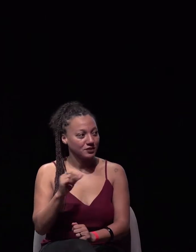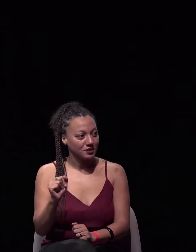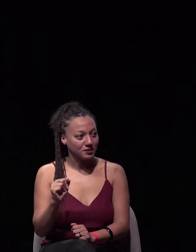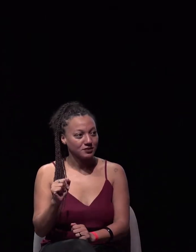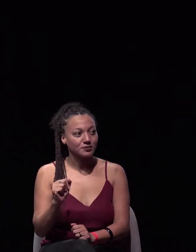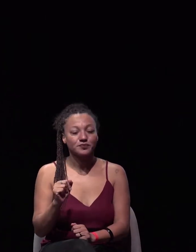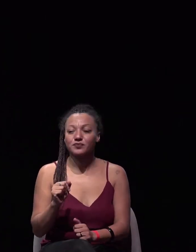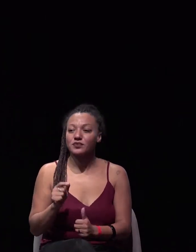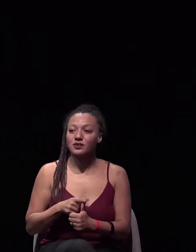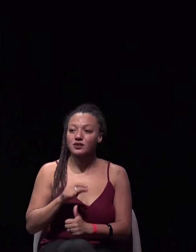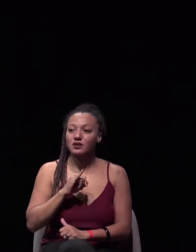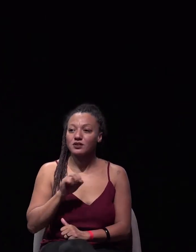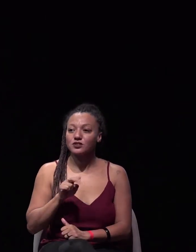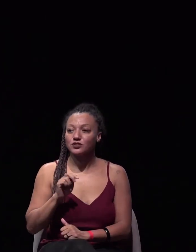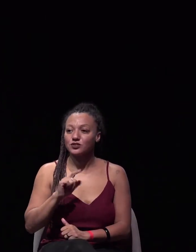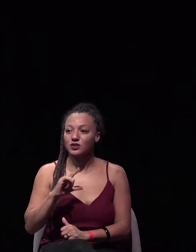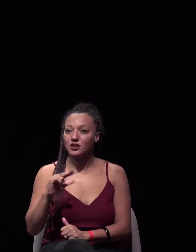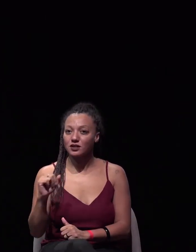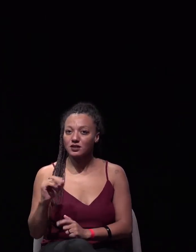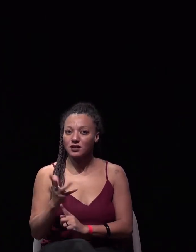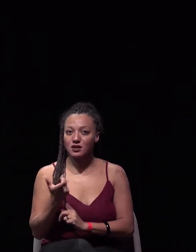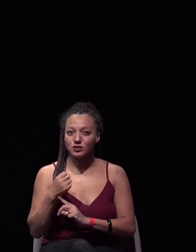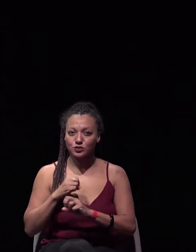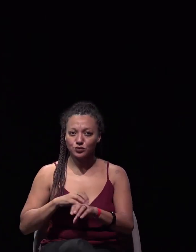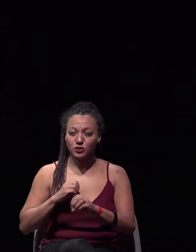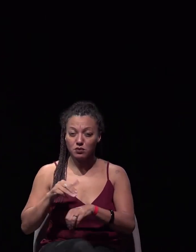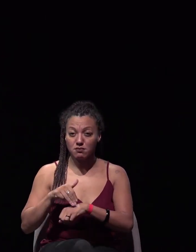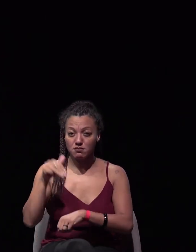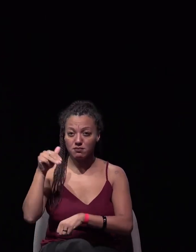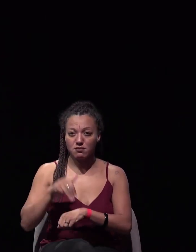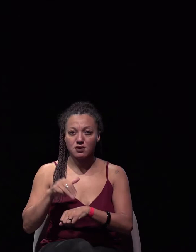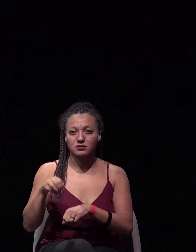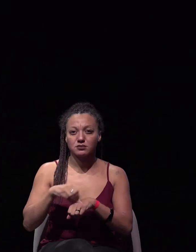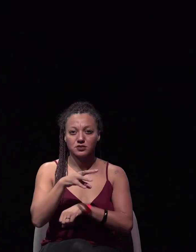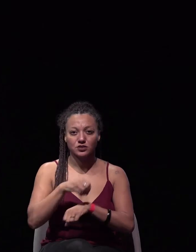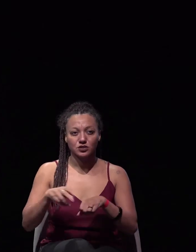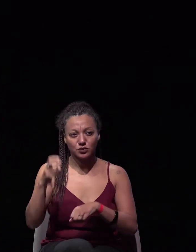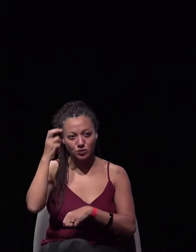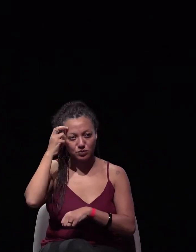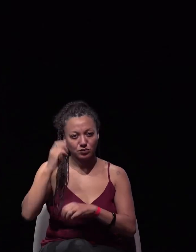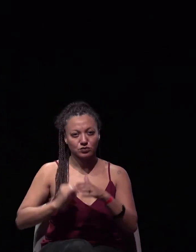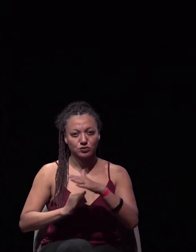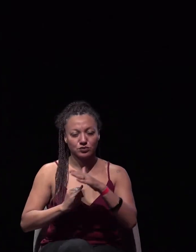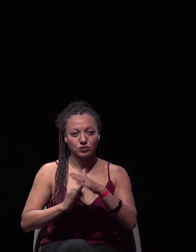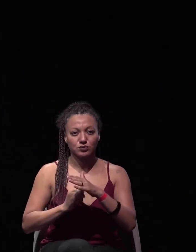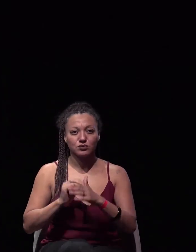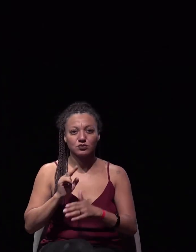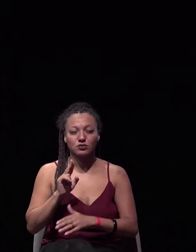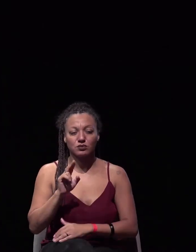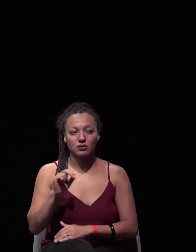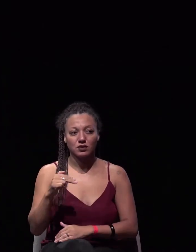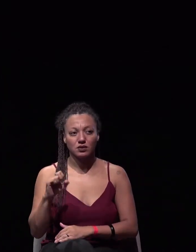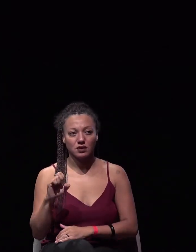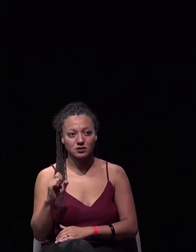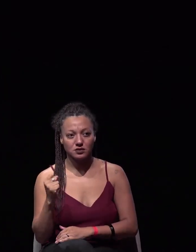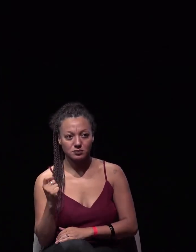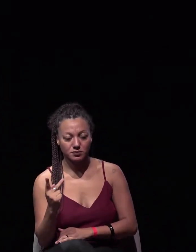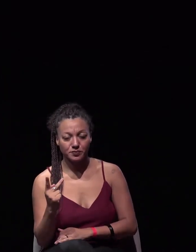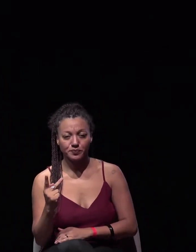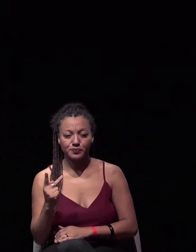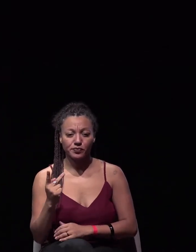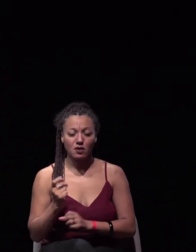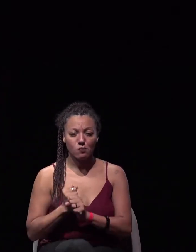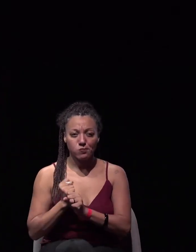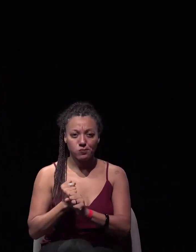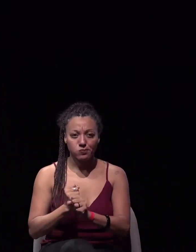Juliana dos Santos. A Juliana é uma arte educadora e mestre em arte, educação e mediação cultural pelo Instituto de Artes da Unesp. Há anos ela desenvolve